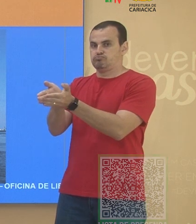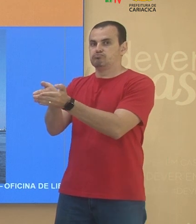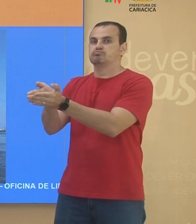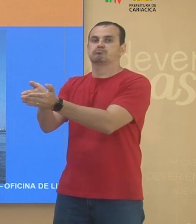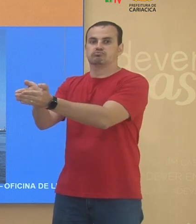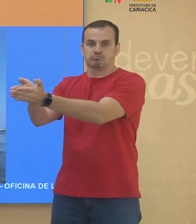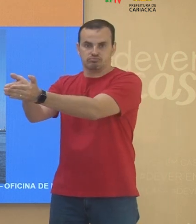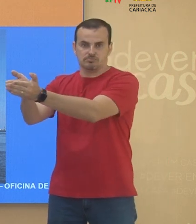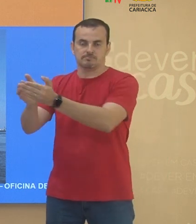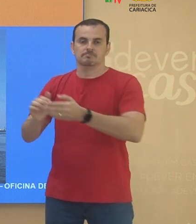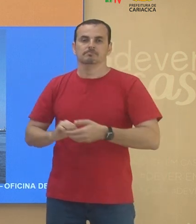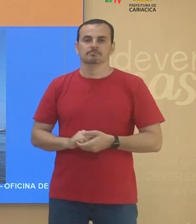Navio.